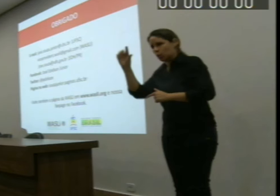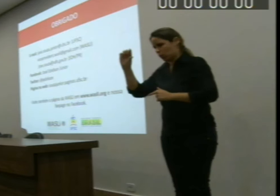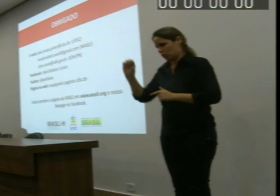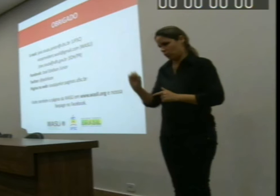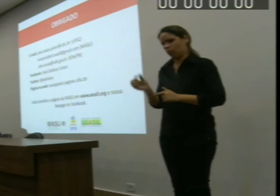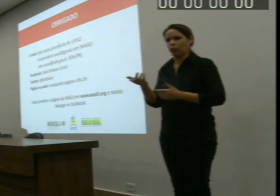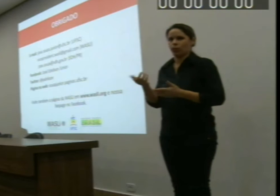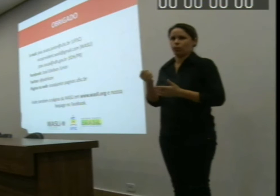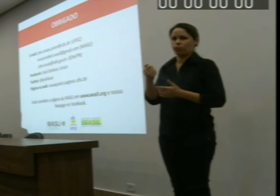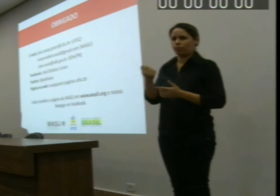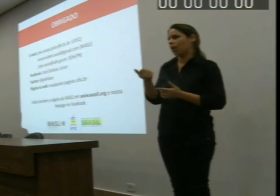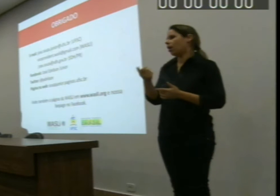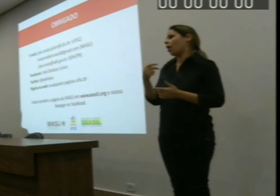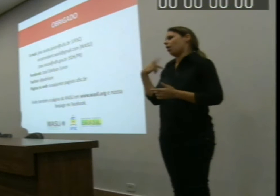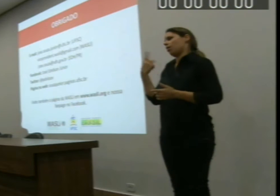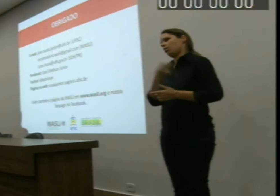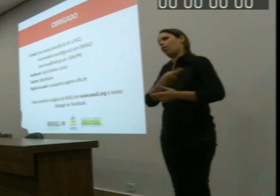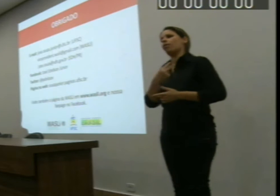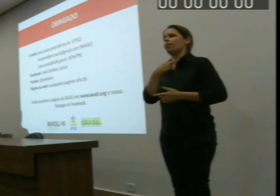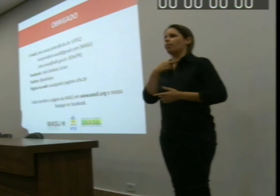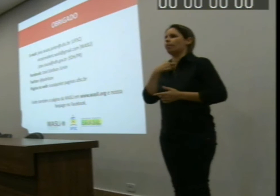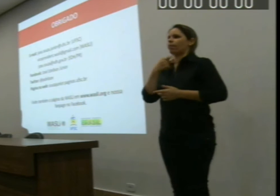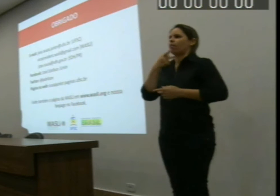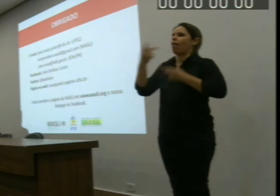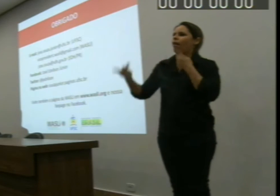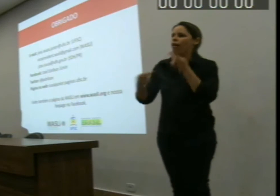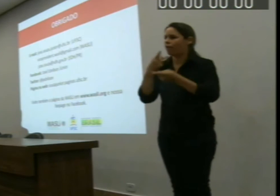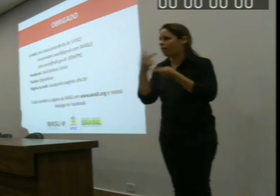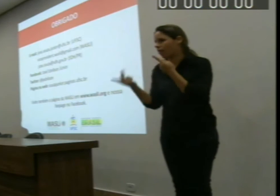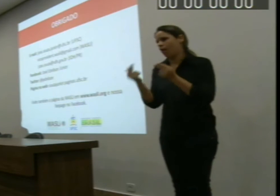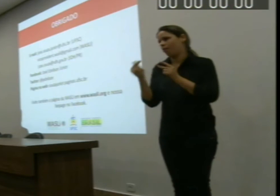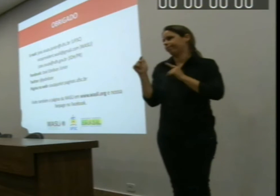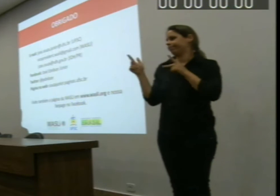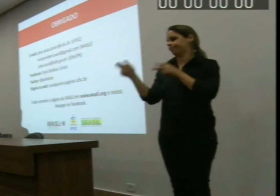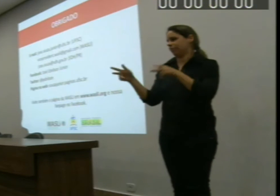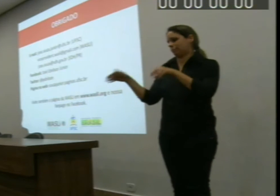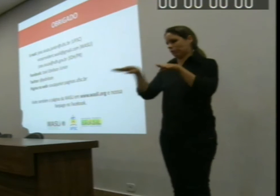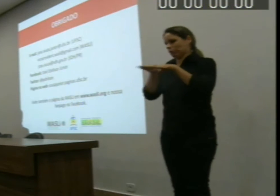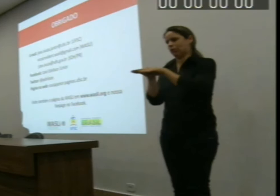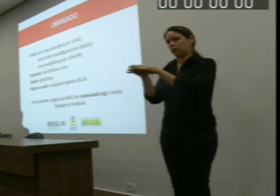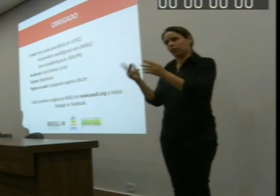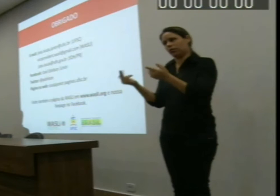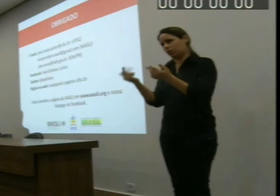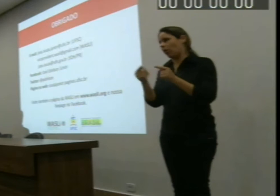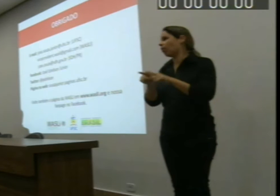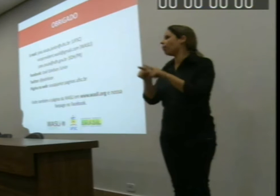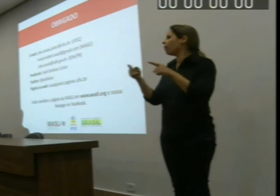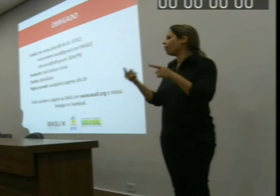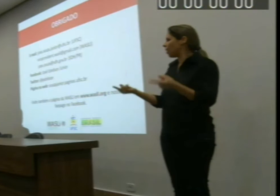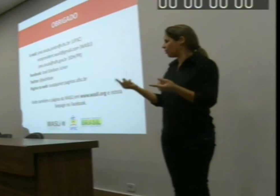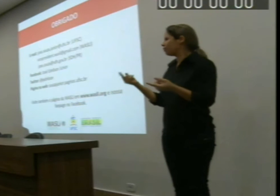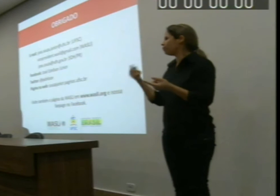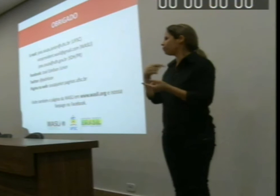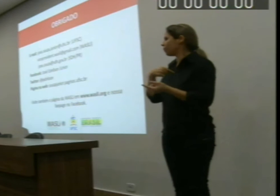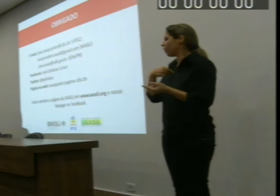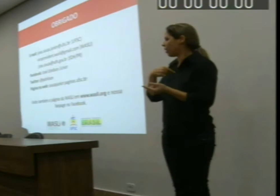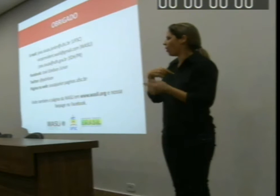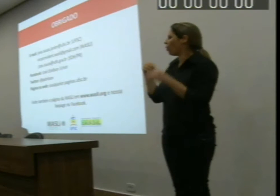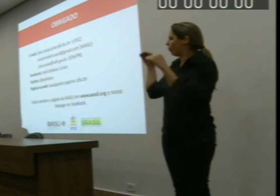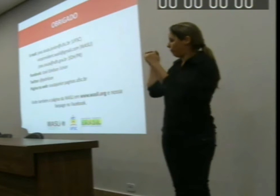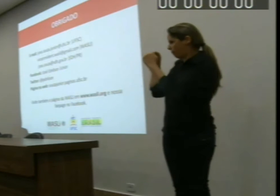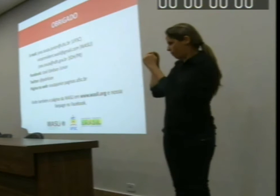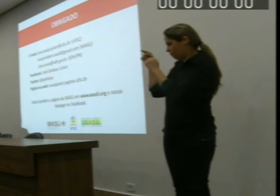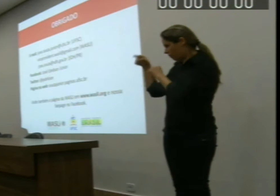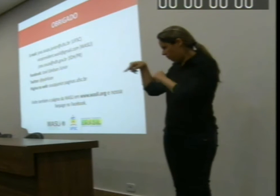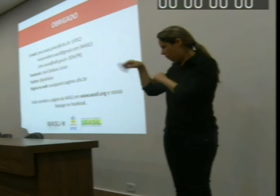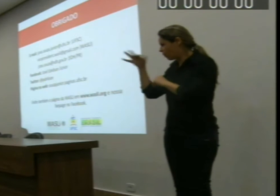né E a gente não pode tratá-los como se fossem o todo Ah e eu concordo contigo que problema de educação Às